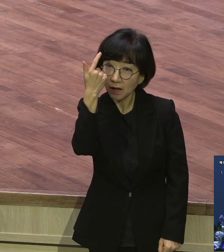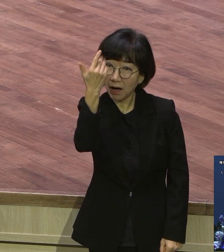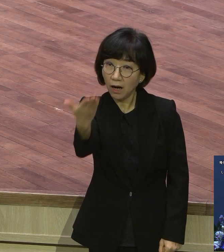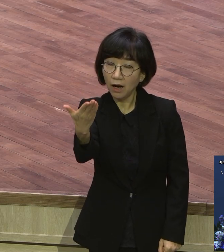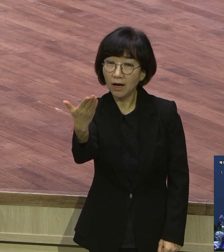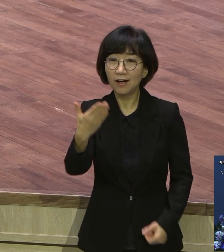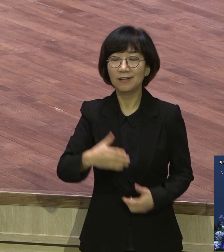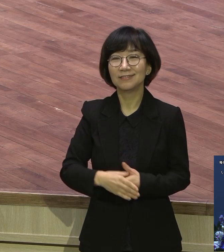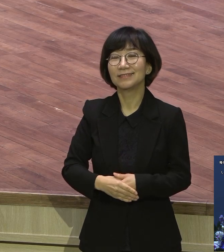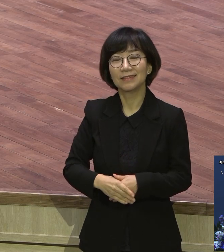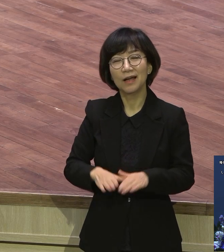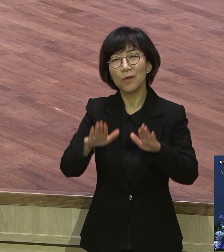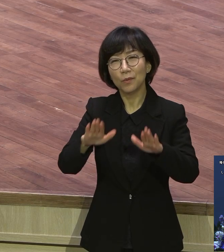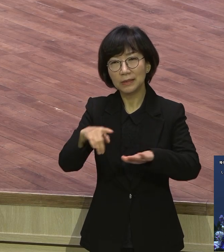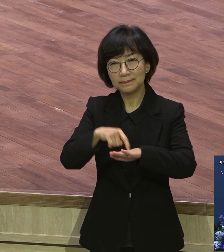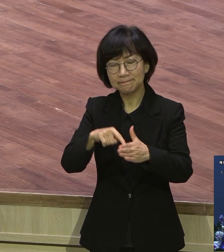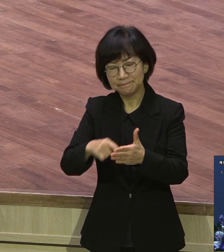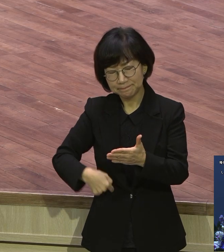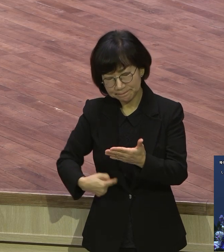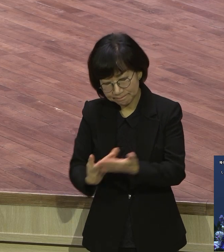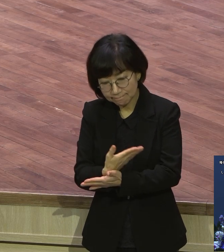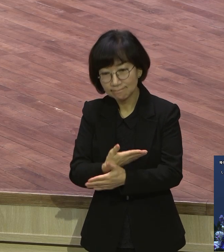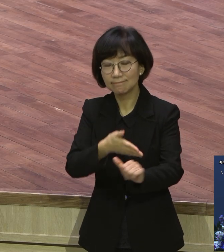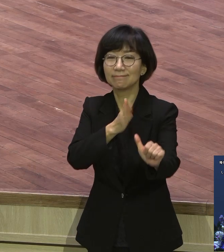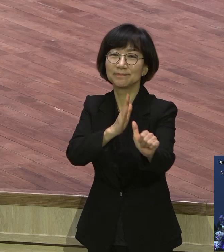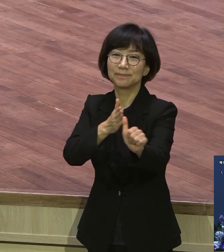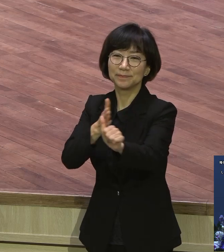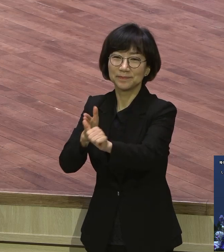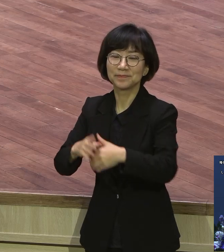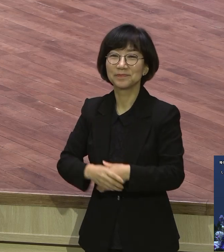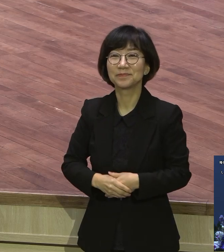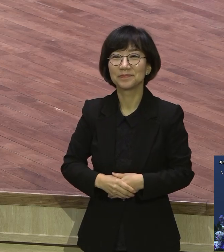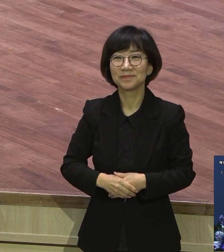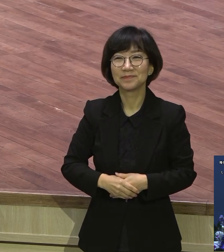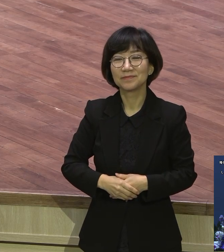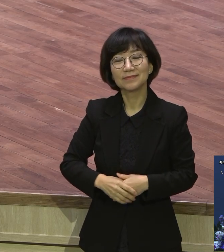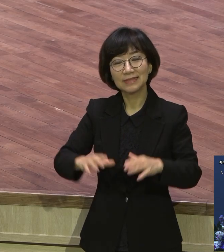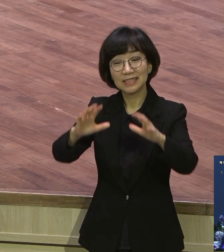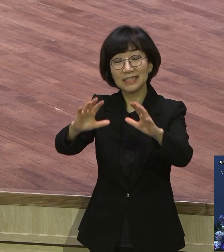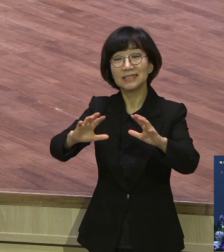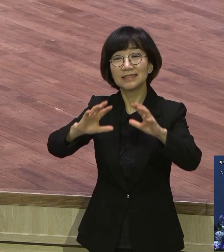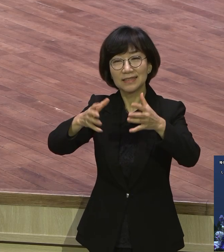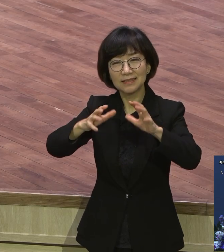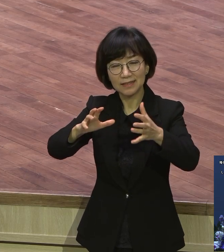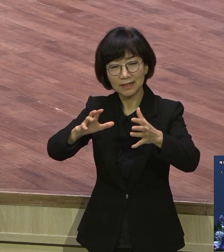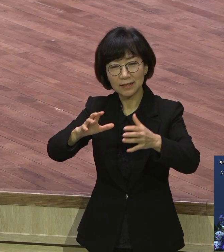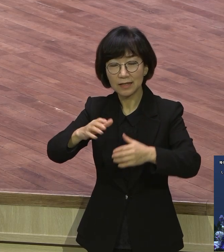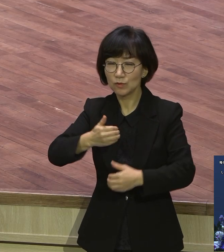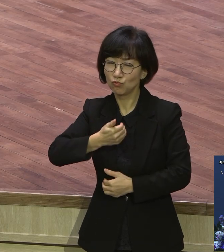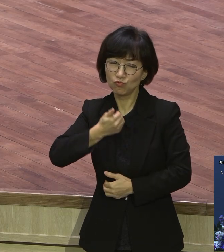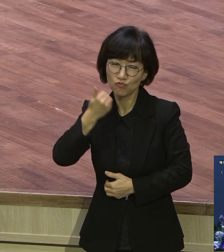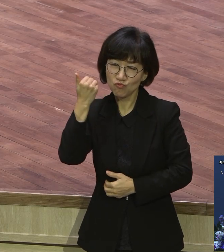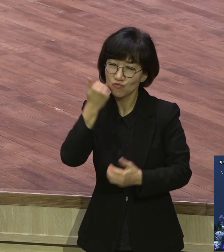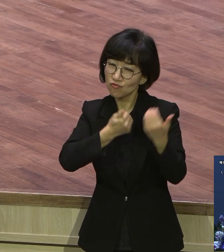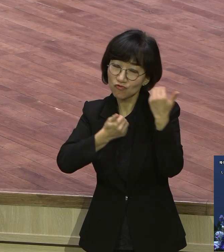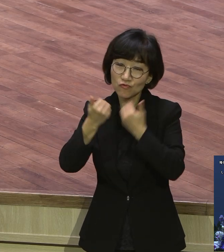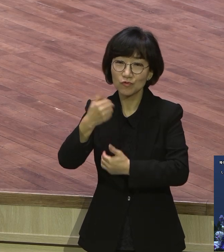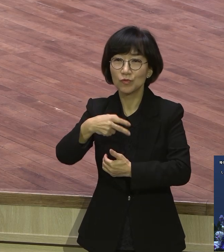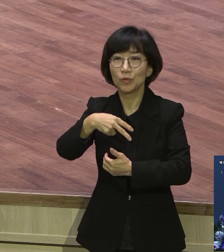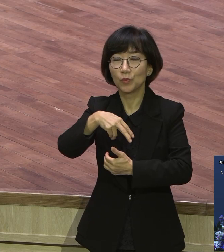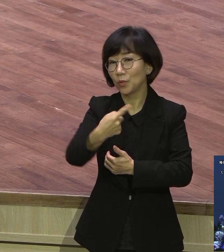오늘 회개하시기 바랍니다 지구촌에 어느 한 사람이라도 여러분